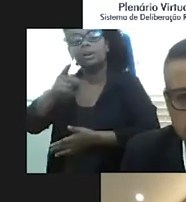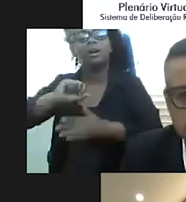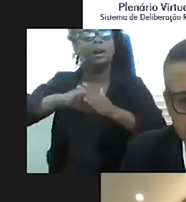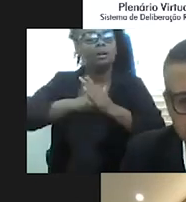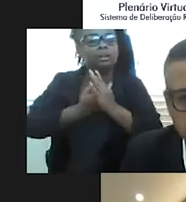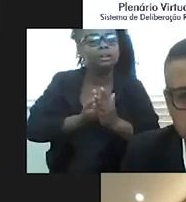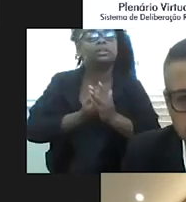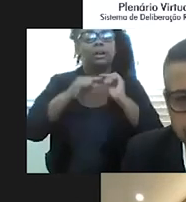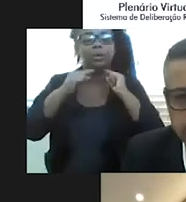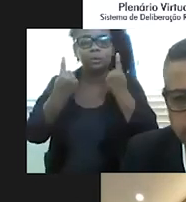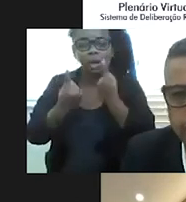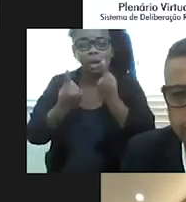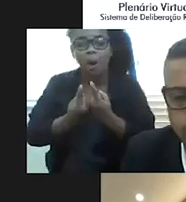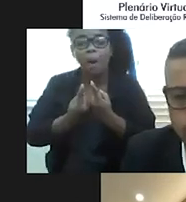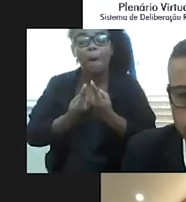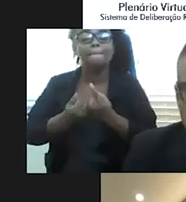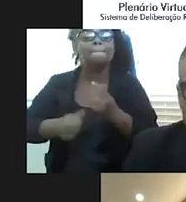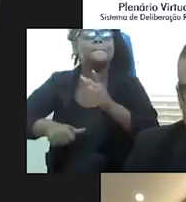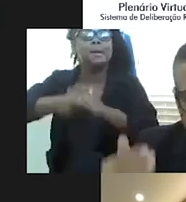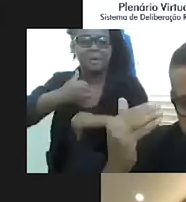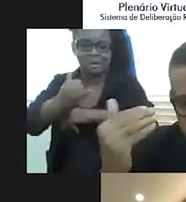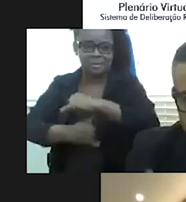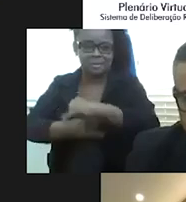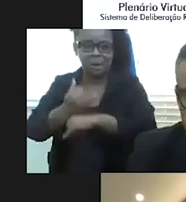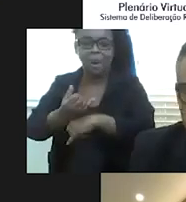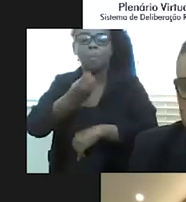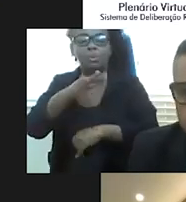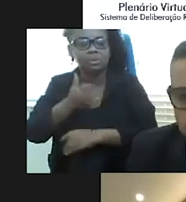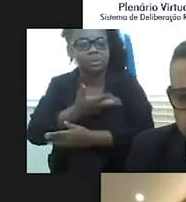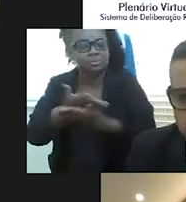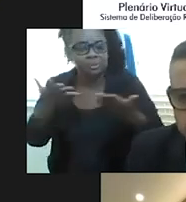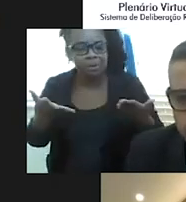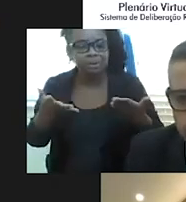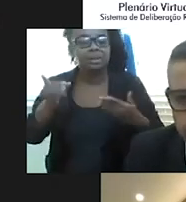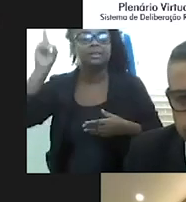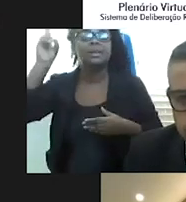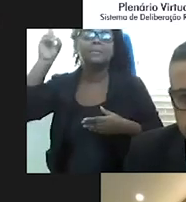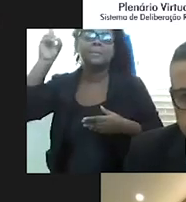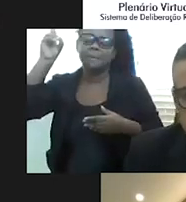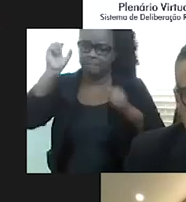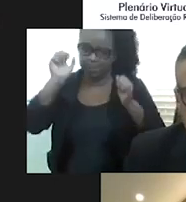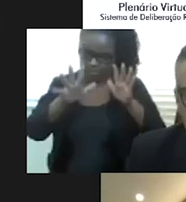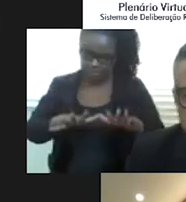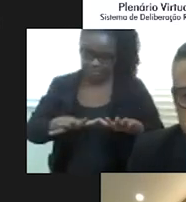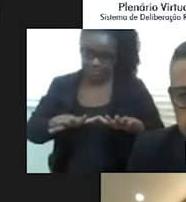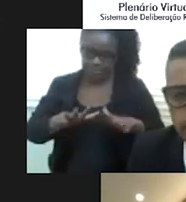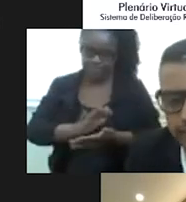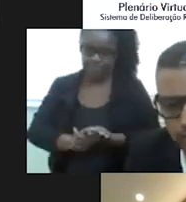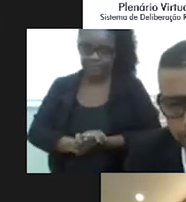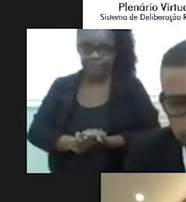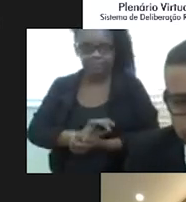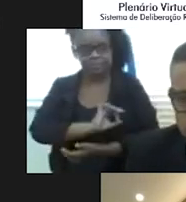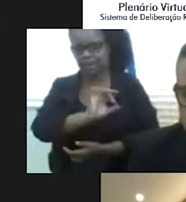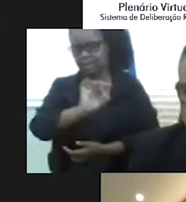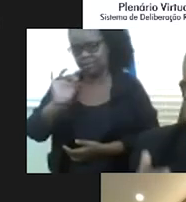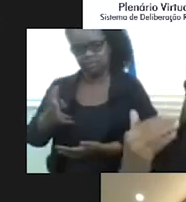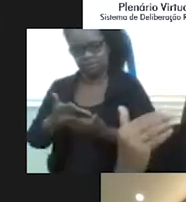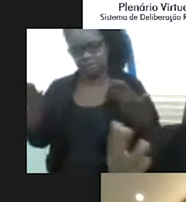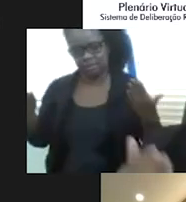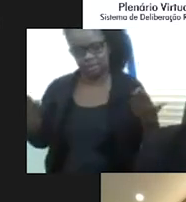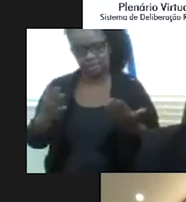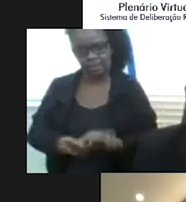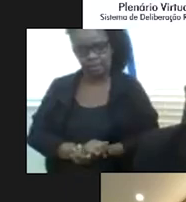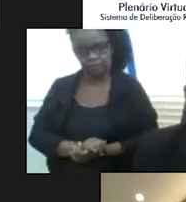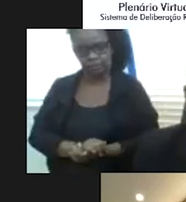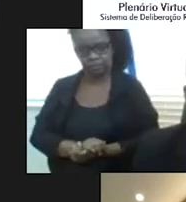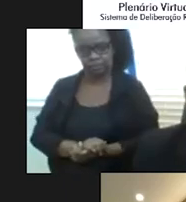encerrada a nossa sessão, primeira sessão virtual. Um bom dia a todos, que Deus abençoe a cada um de vocês. Oi,